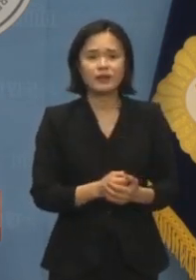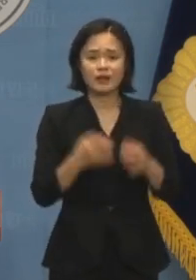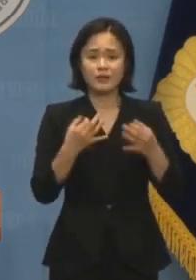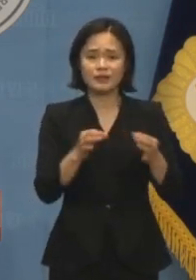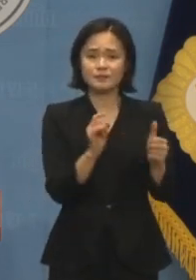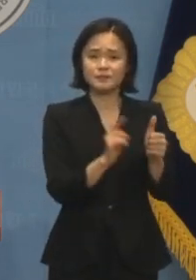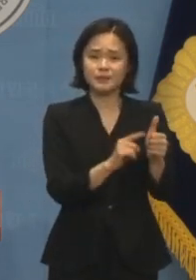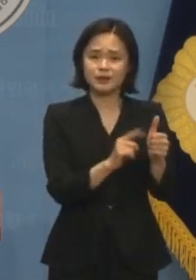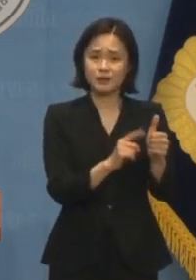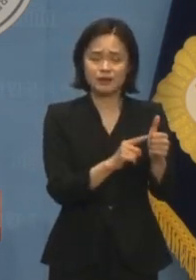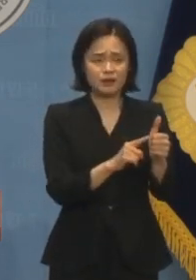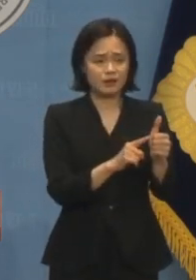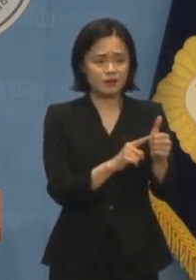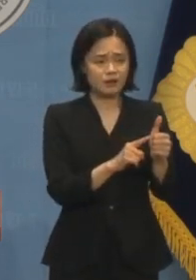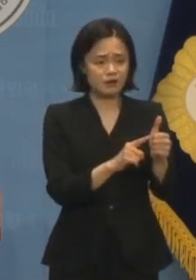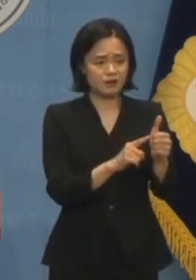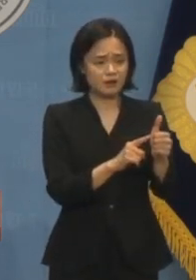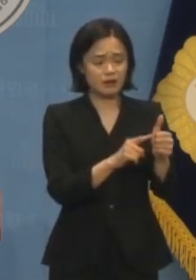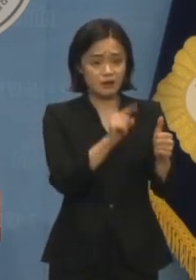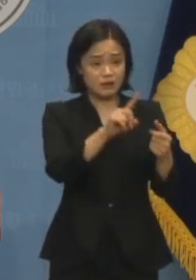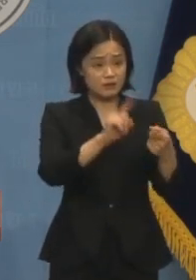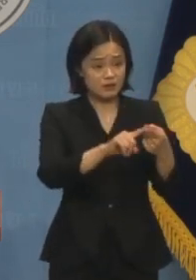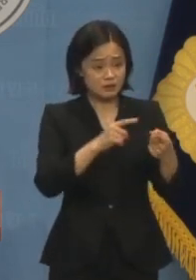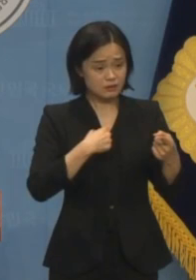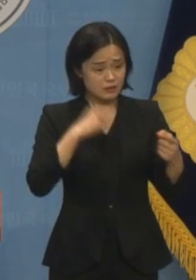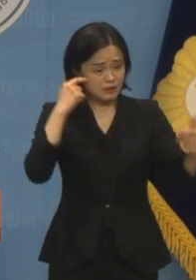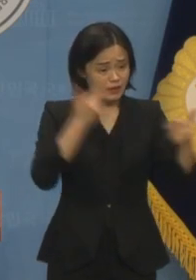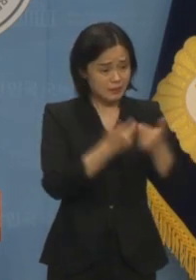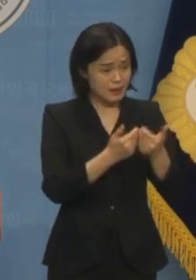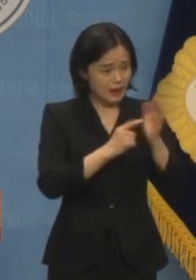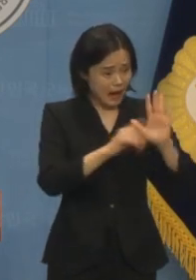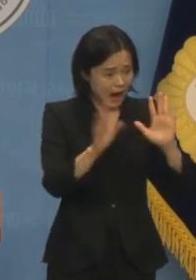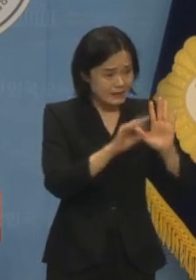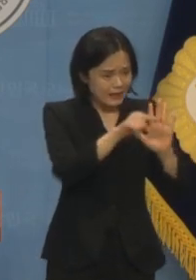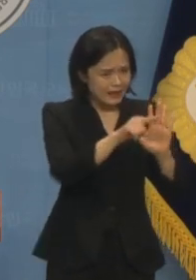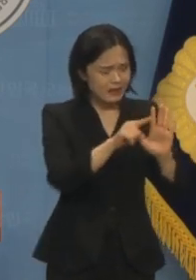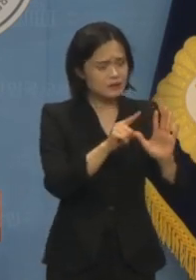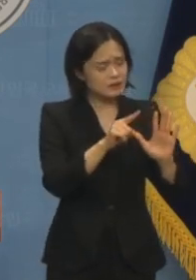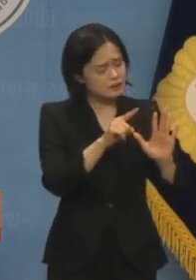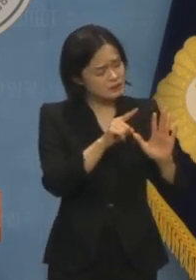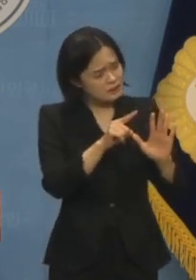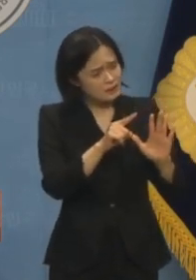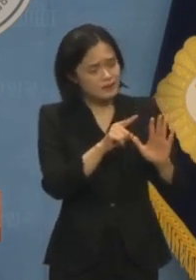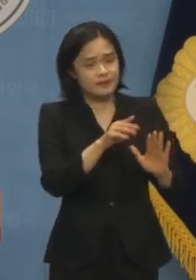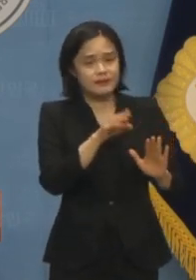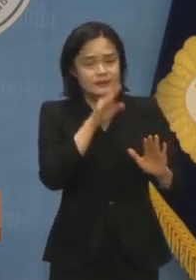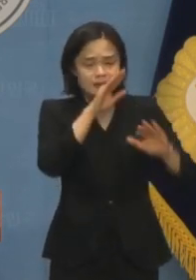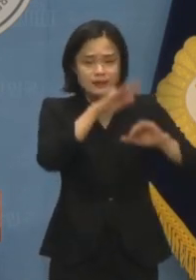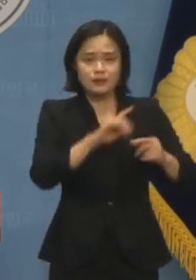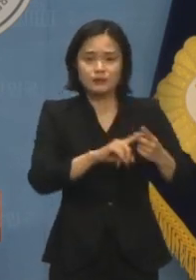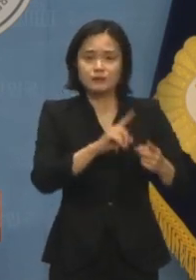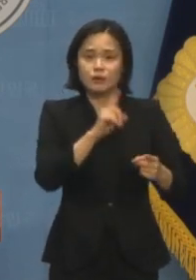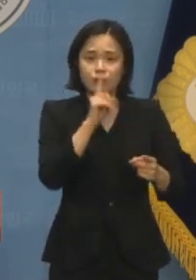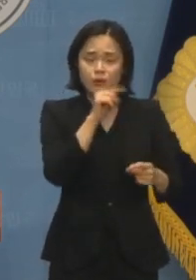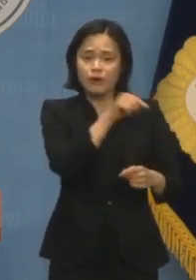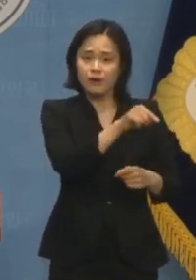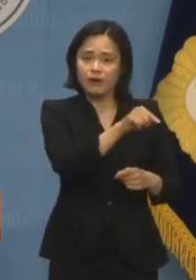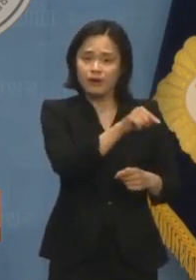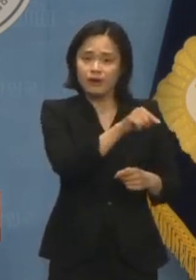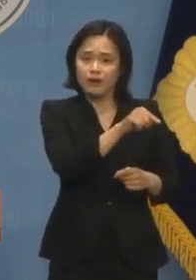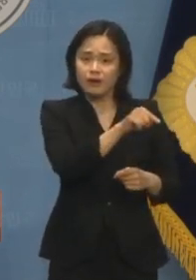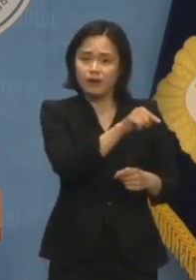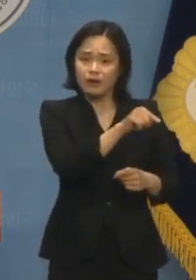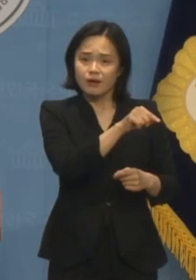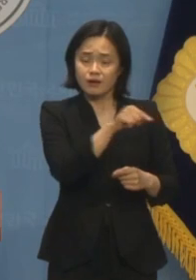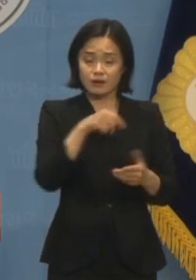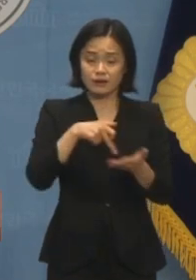변호사에게 불편한 심경을 토로합니다. 아울러 사업가 A씨는 그 정도 급시 아닌 거야. 거기 있던 사람들이